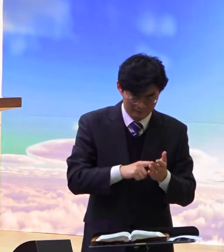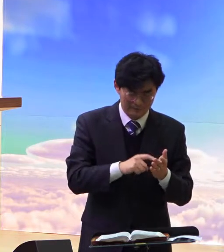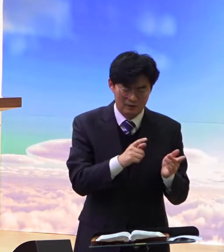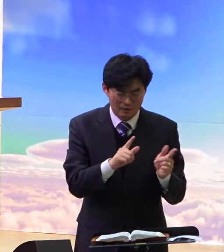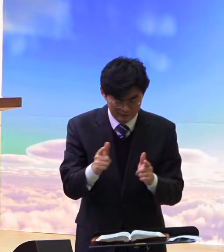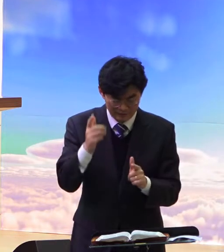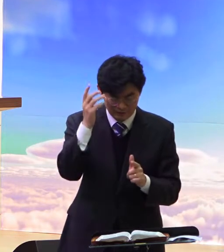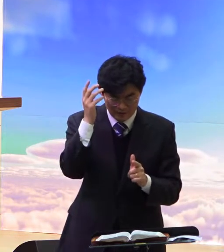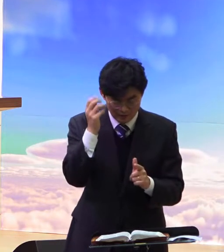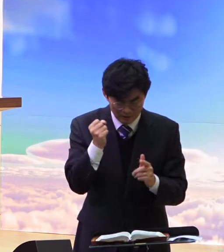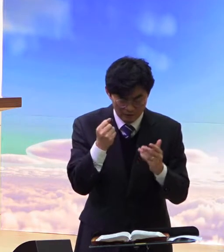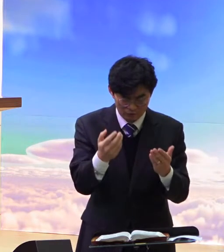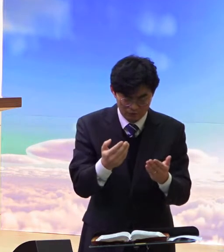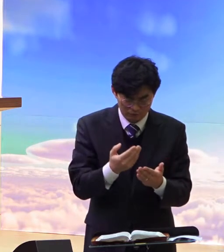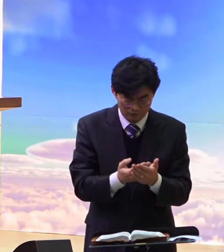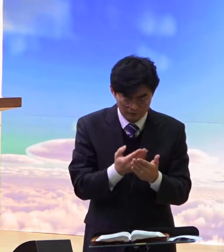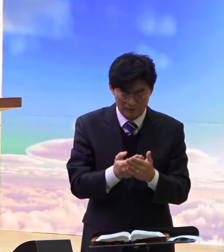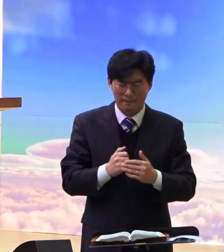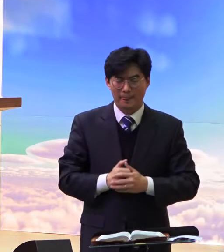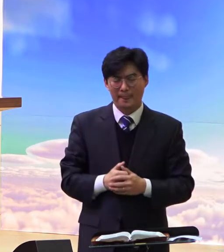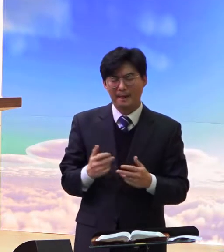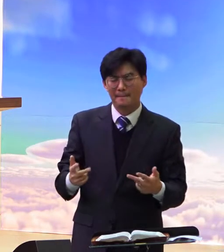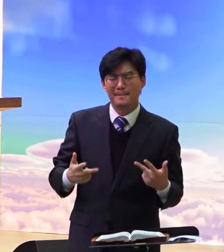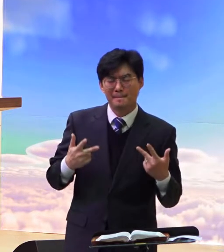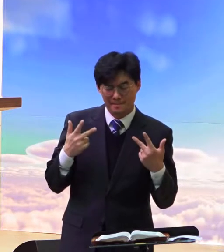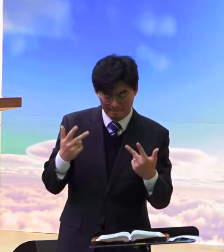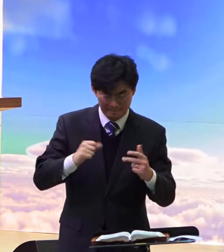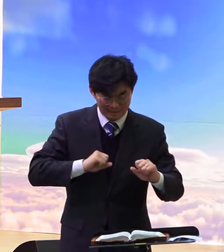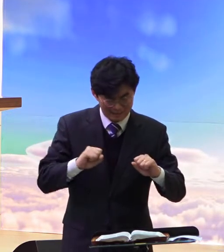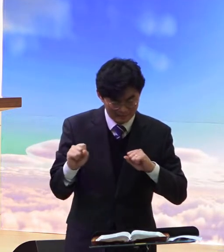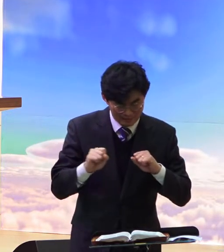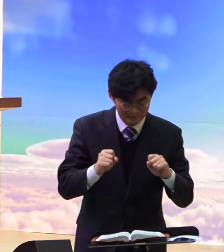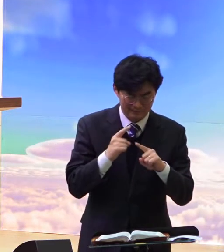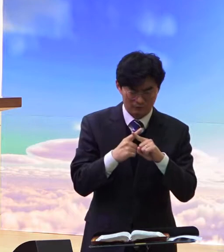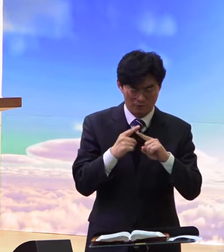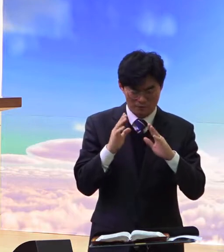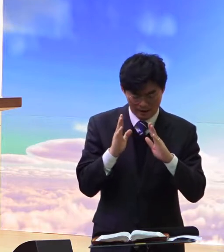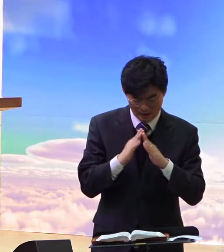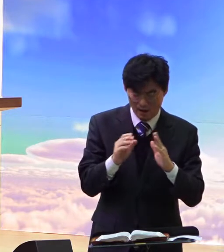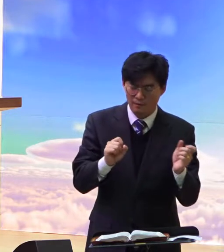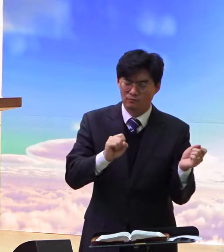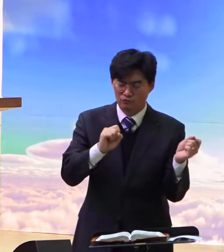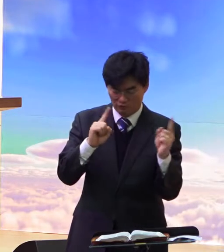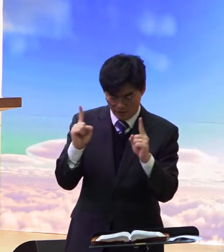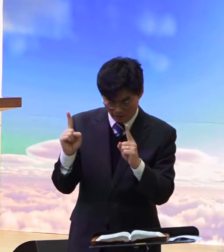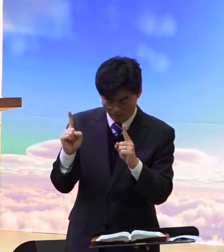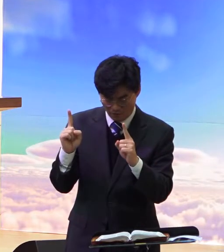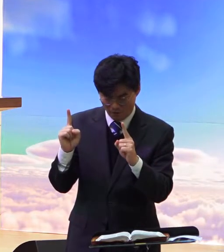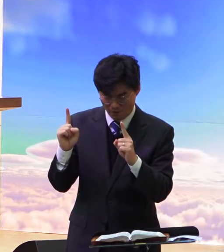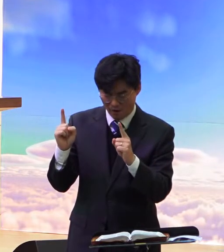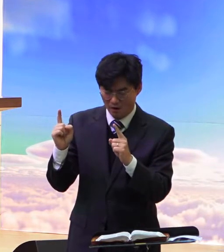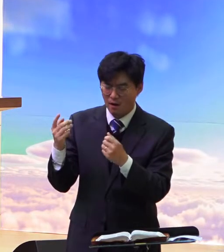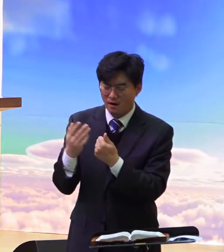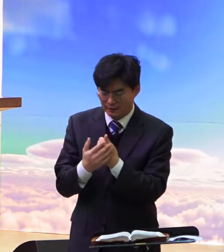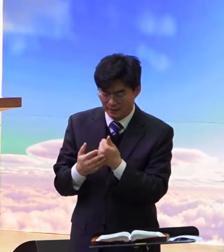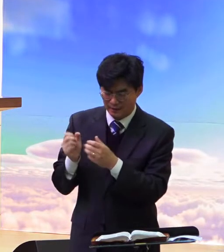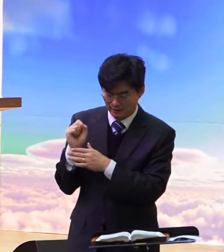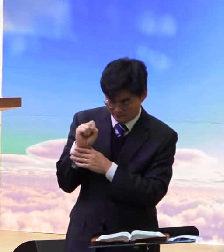헌신을 통하여서 우리 영천 제일교회가 부흥케 하시고 또한 많은 열매를 맺어 이 빈자리에